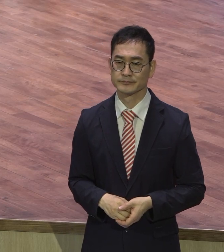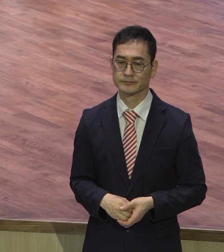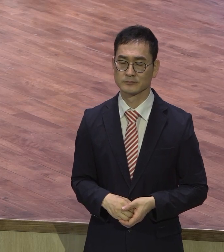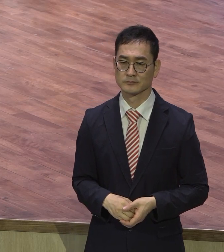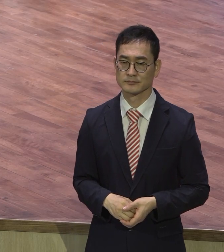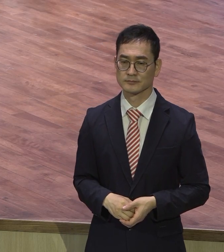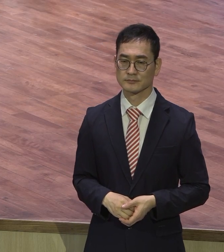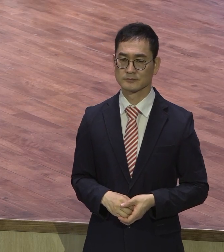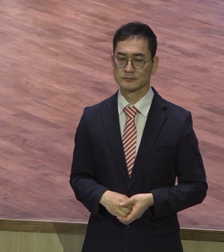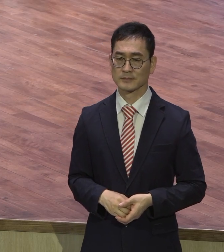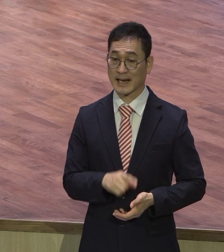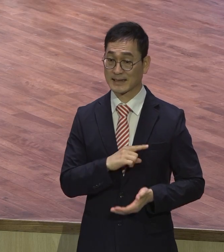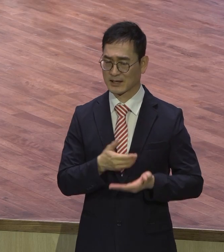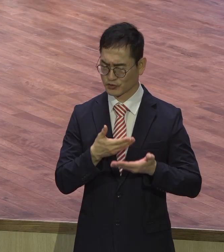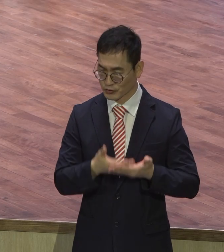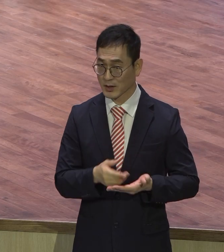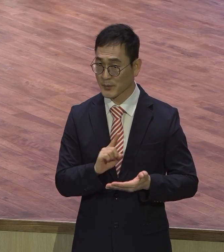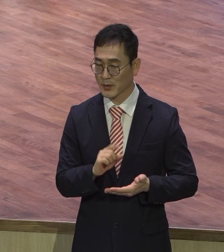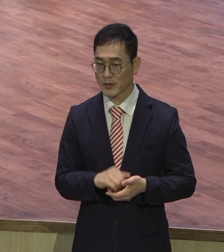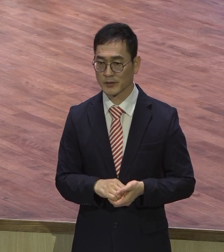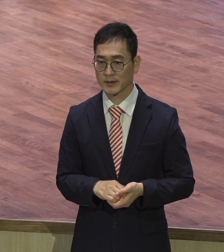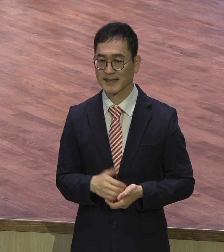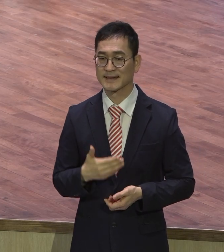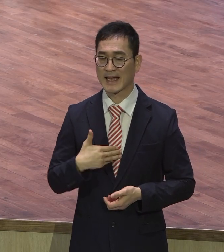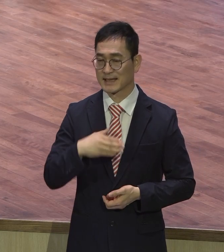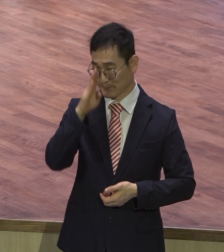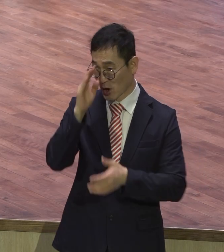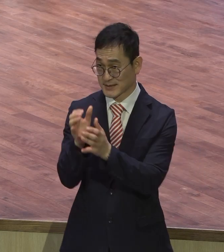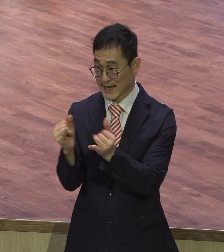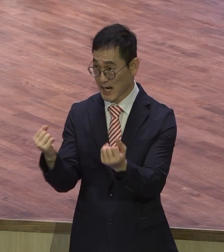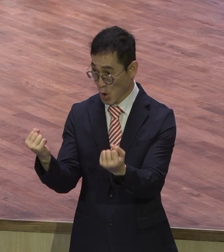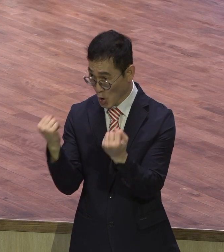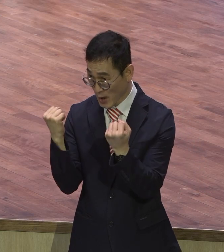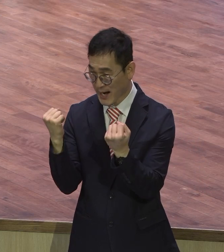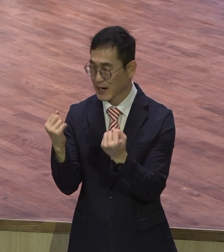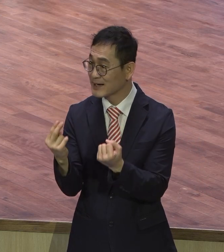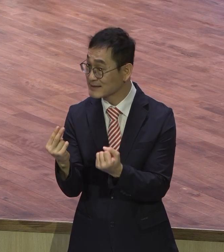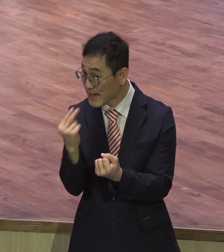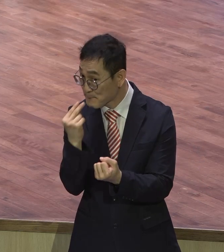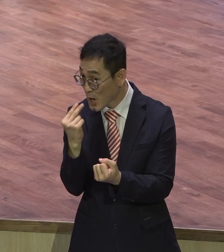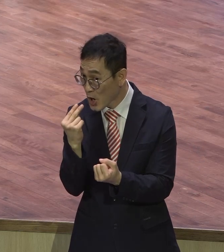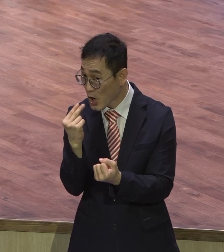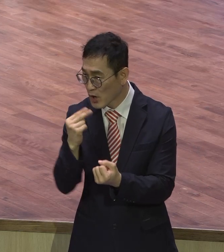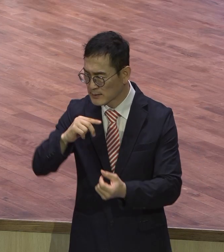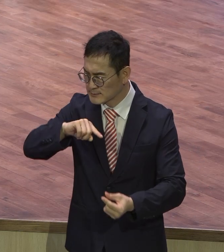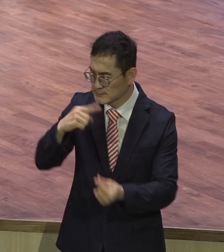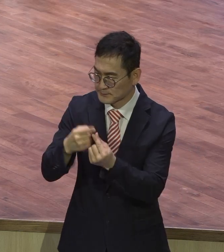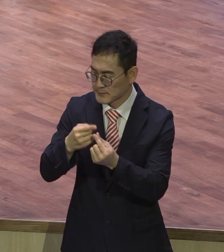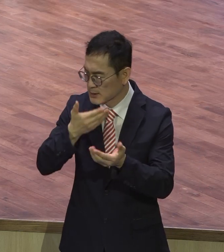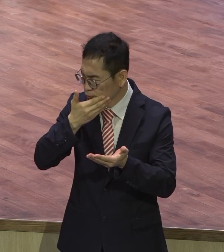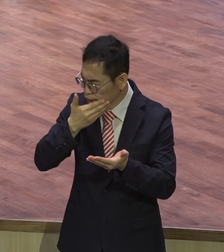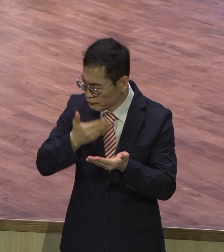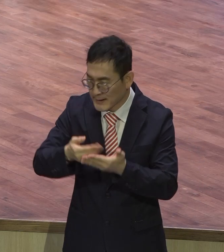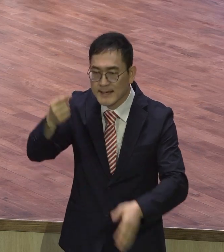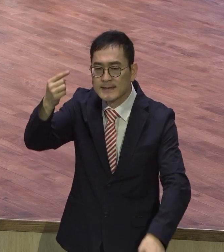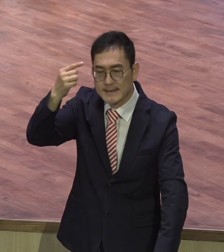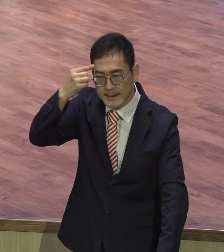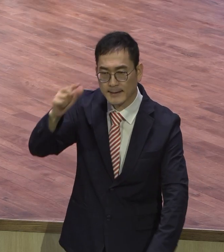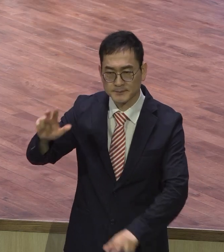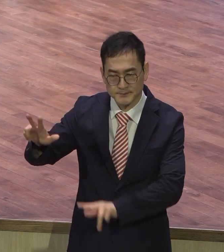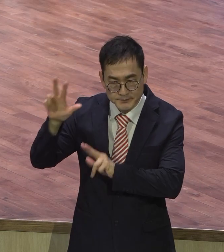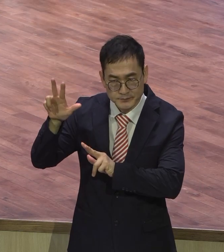가장 중요한 것이 나는 환자의 건강과 생명을 첫째로 생각하겠노라